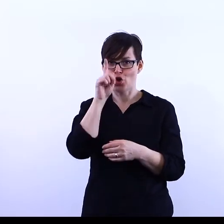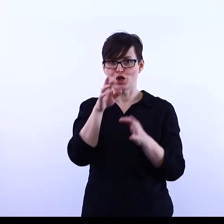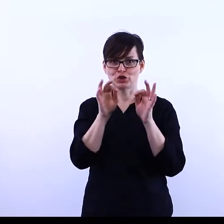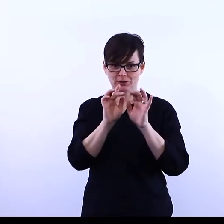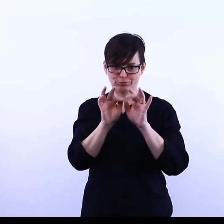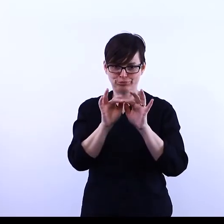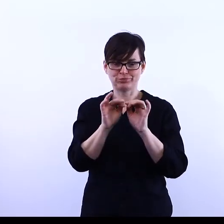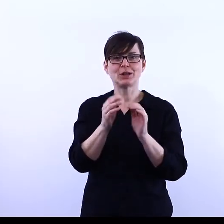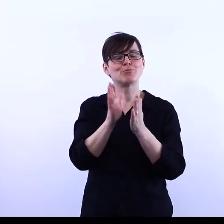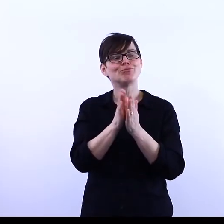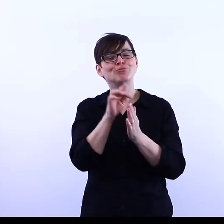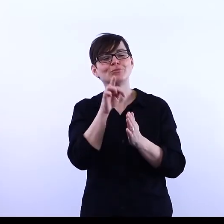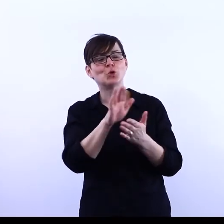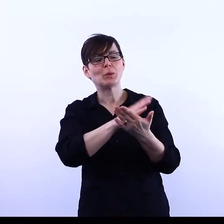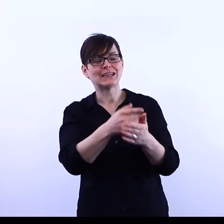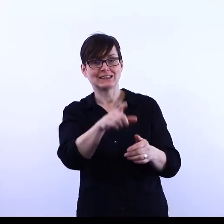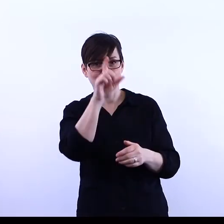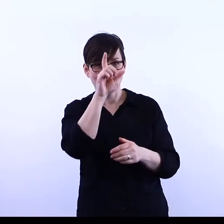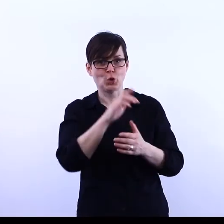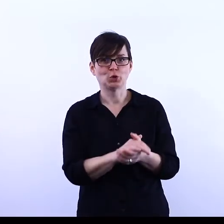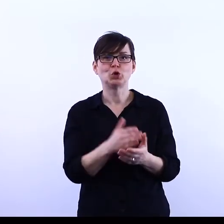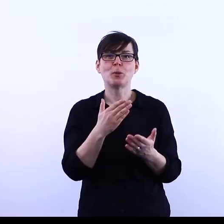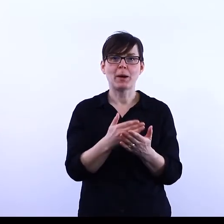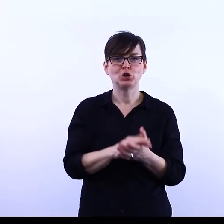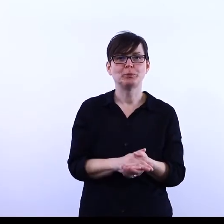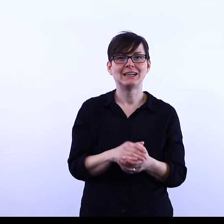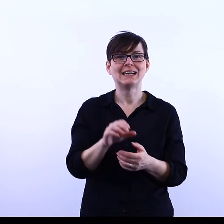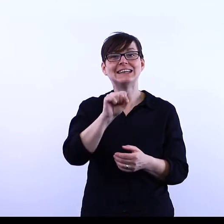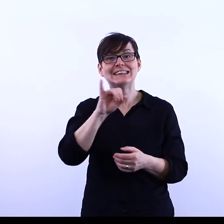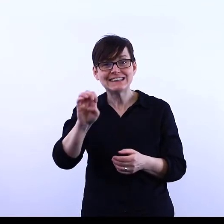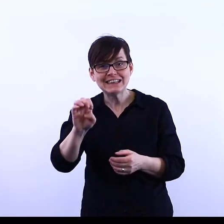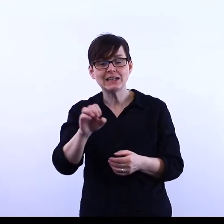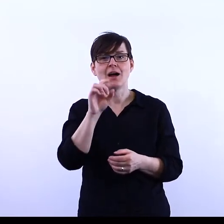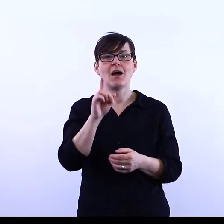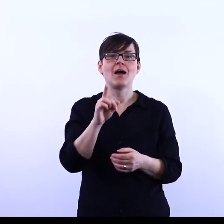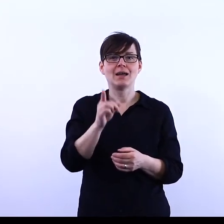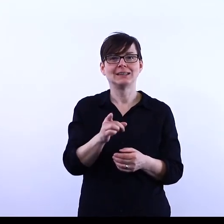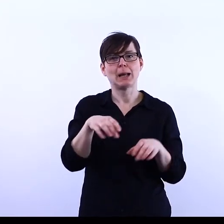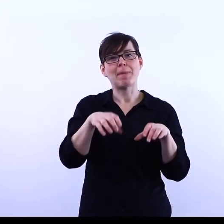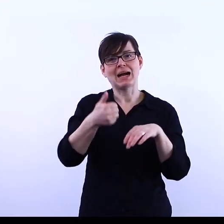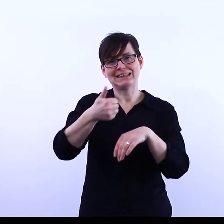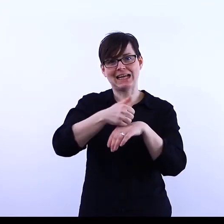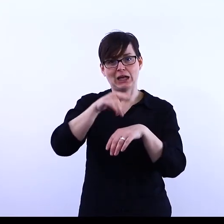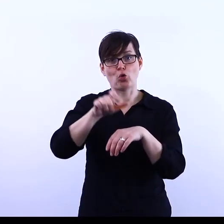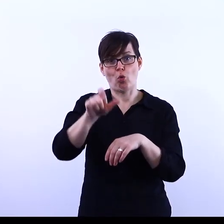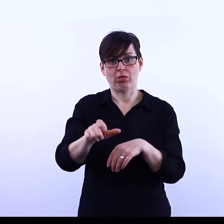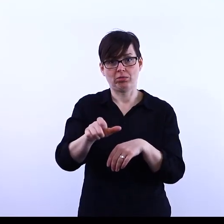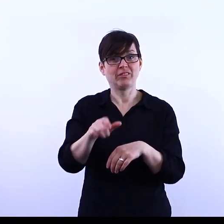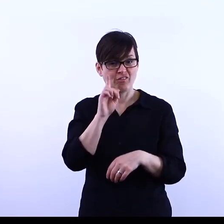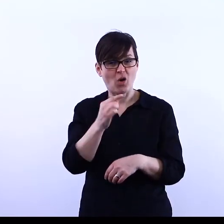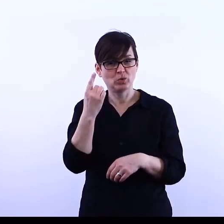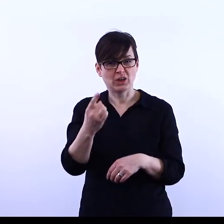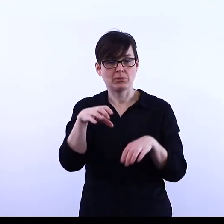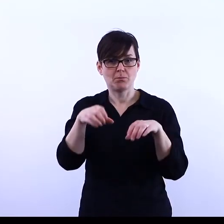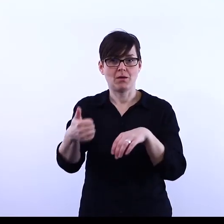habe mir das auf Türkisch übersetzen lassen, zum Beispiel, sie ist Bankdirektorin, und habe dann Copy and Paste gemacht, sozusagen habe das dann wieder versucht,